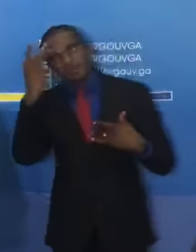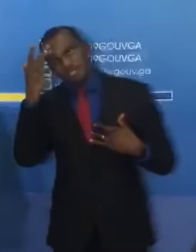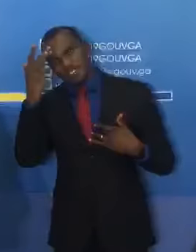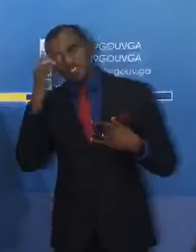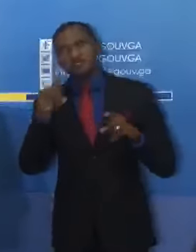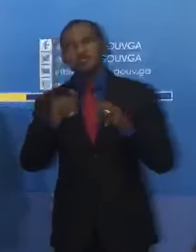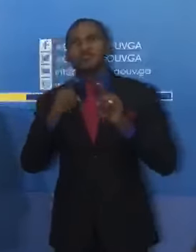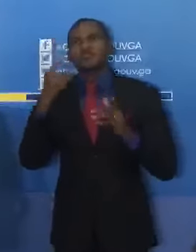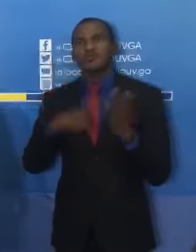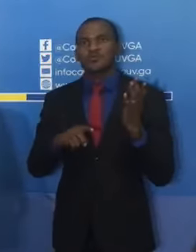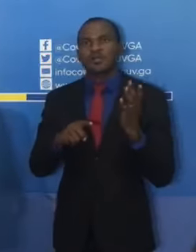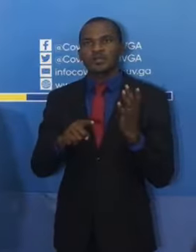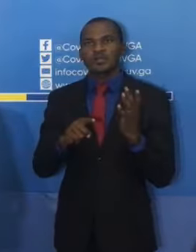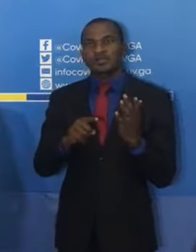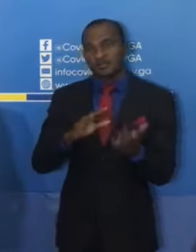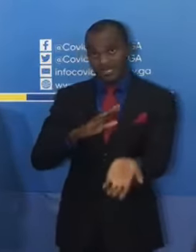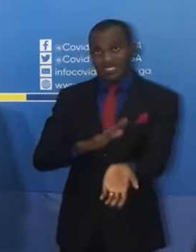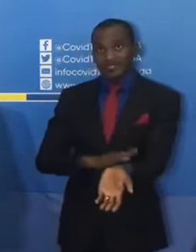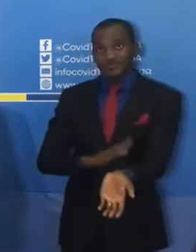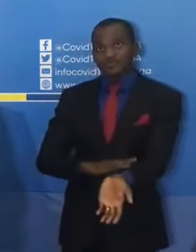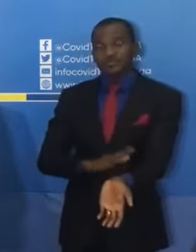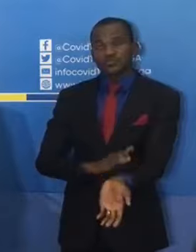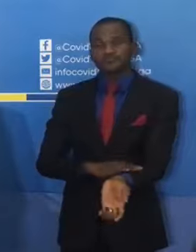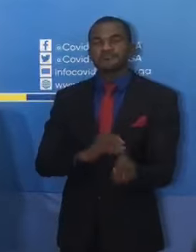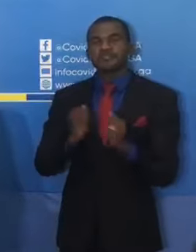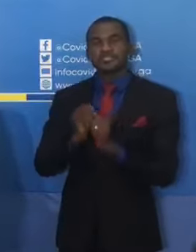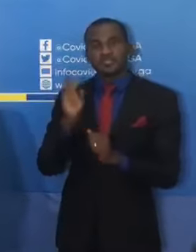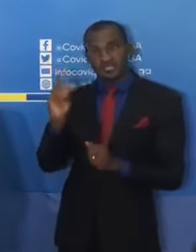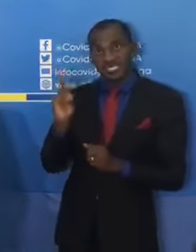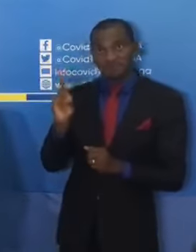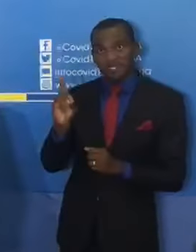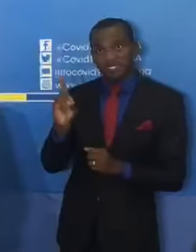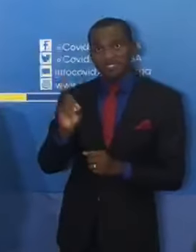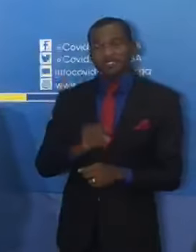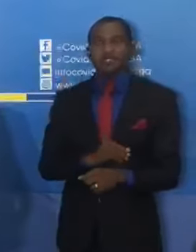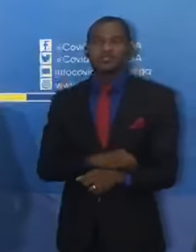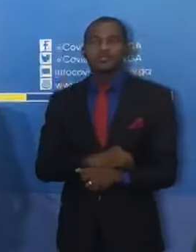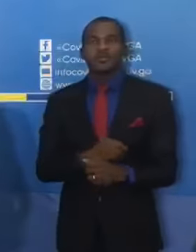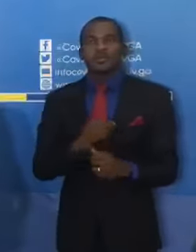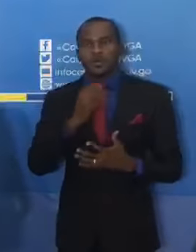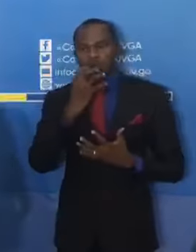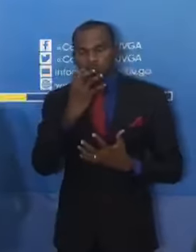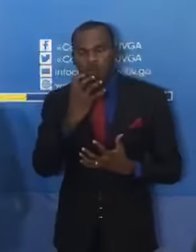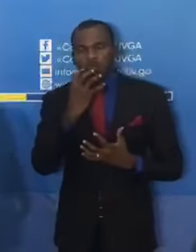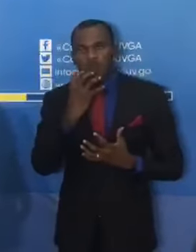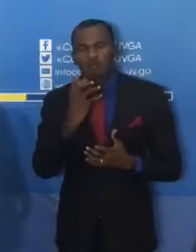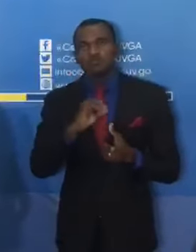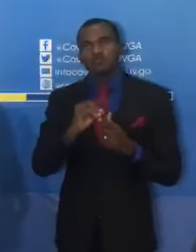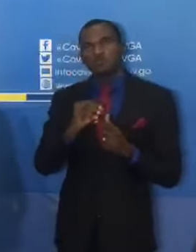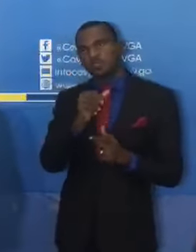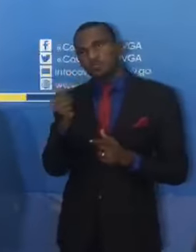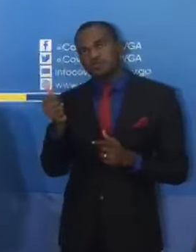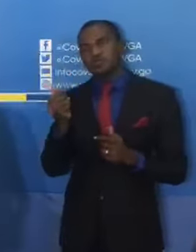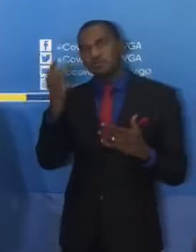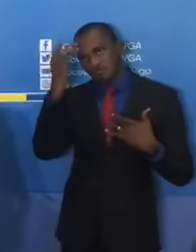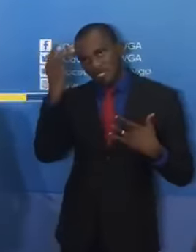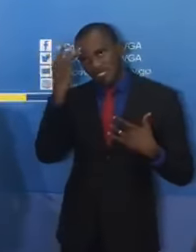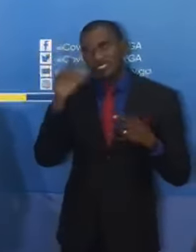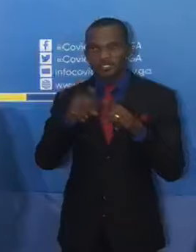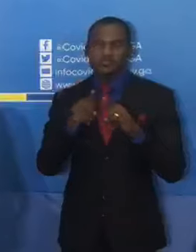des personnes qui ont l'hypertension artérielle, le diabète, l'asthme, mais également d'autres